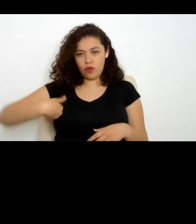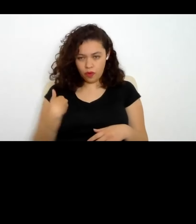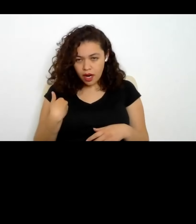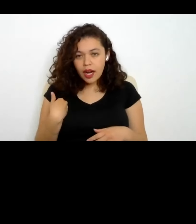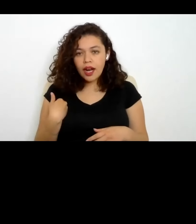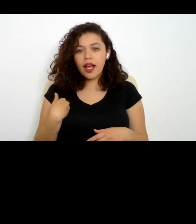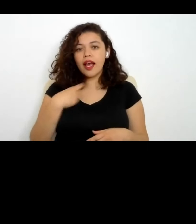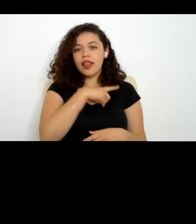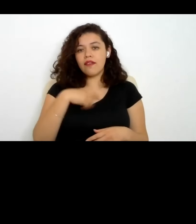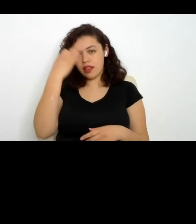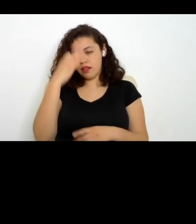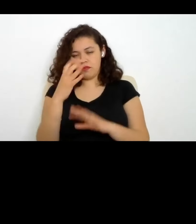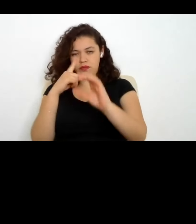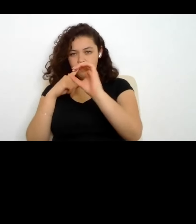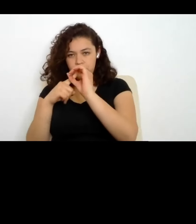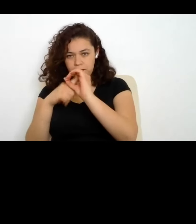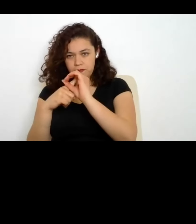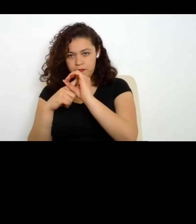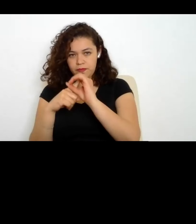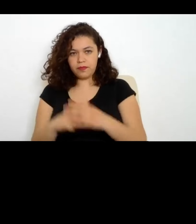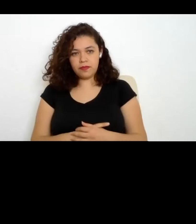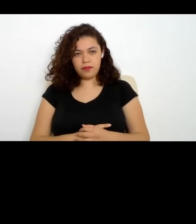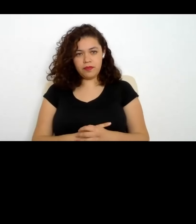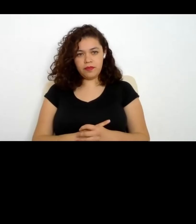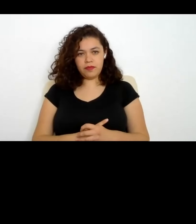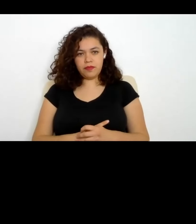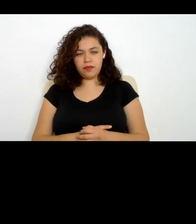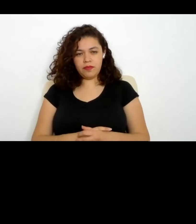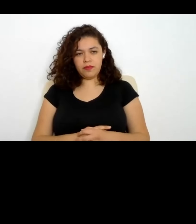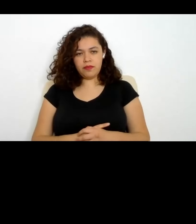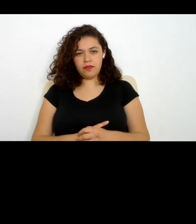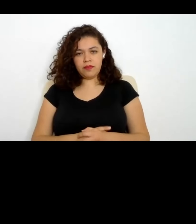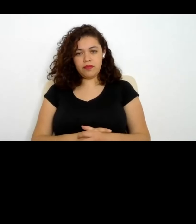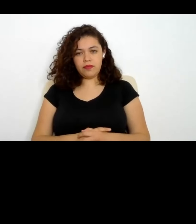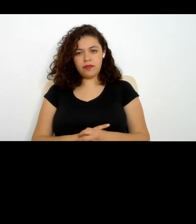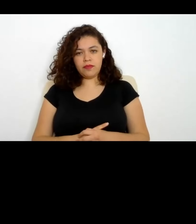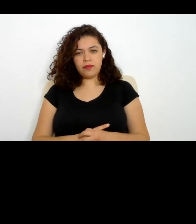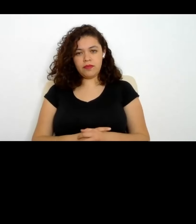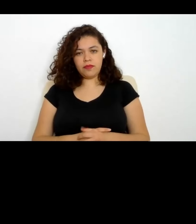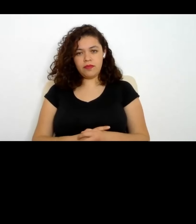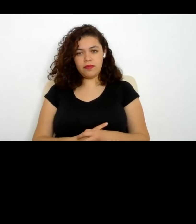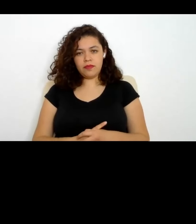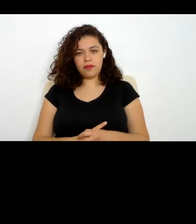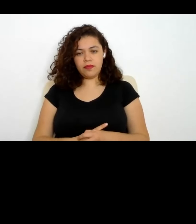incluir un periodo de bloqueo. ¿Qué es el periodo de bloqueo? Pues esta es el periodo que se